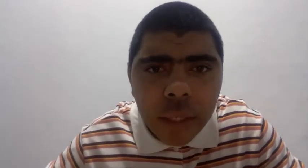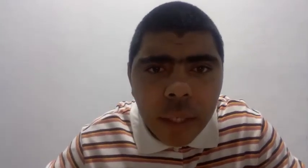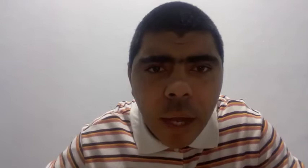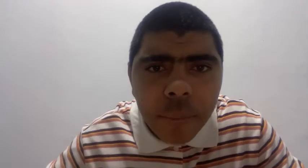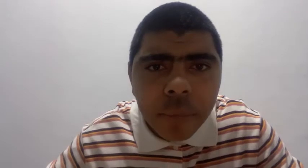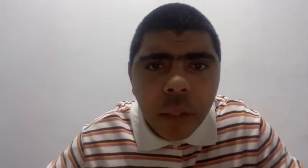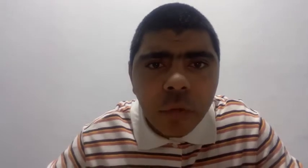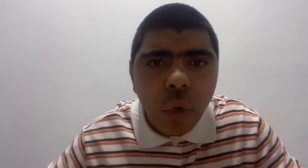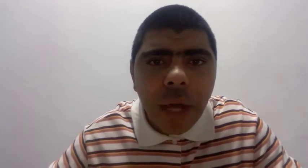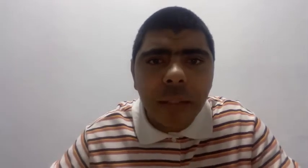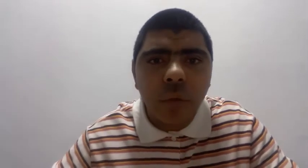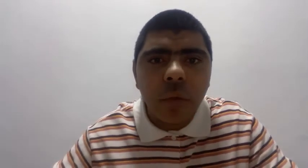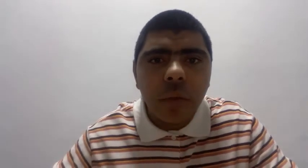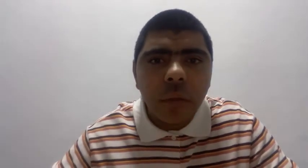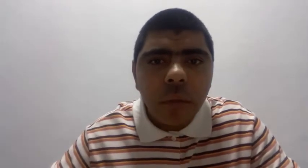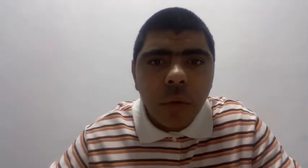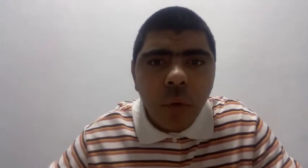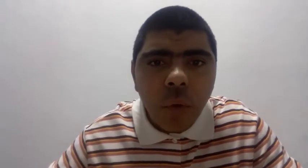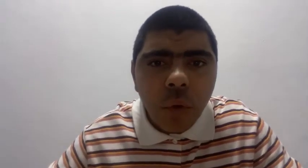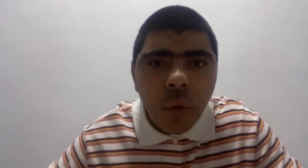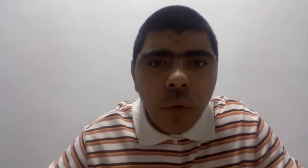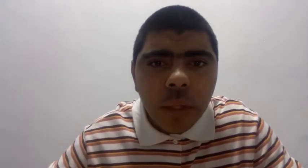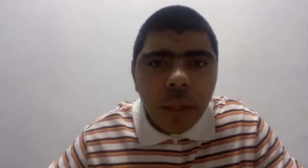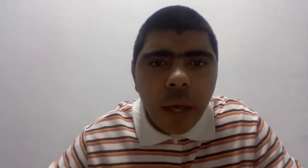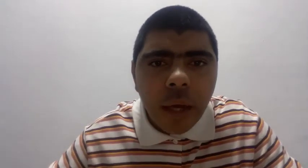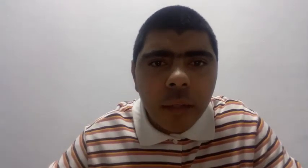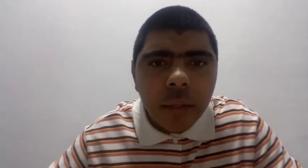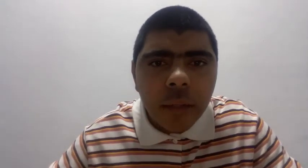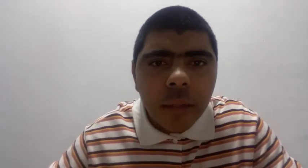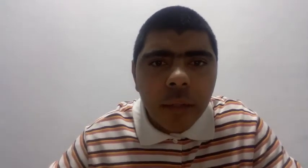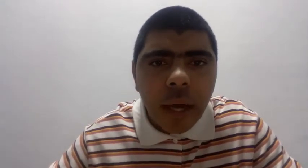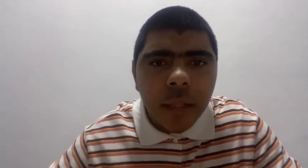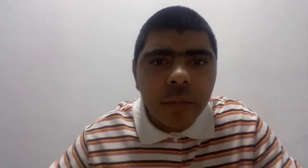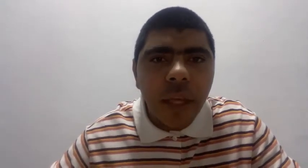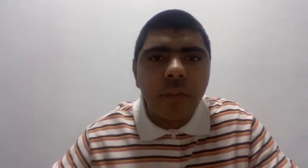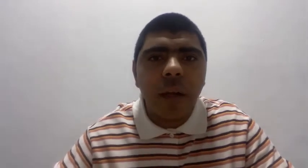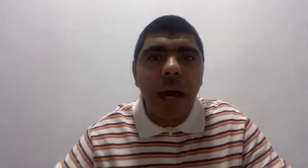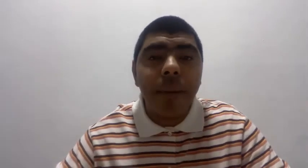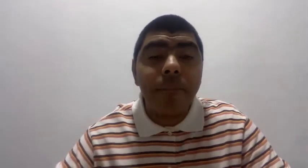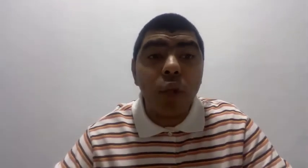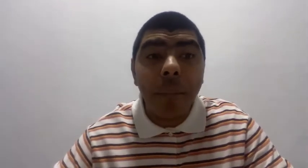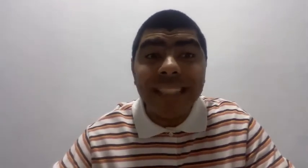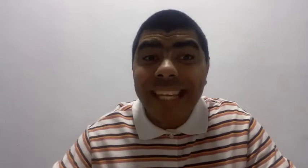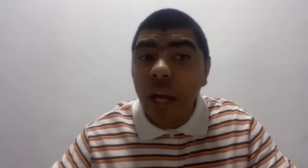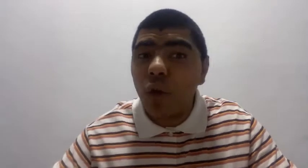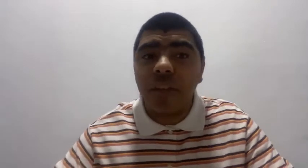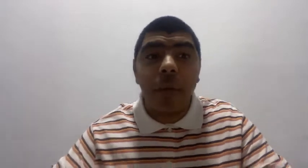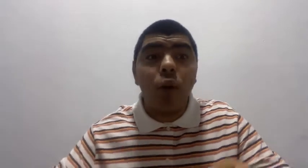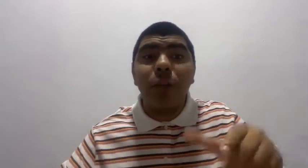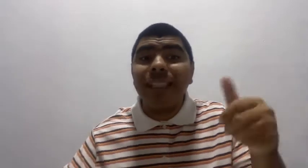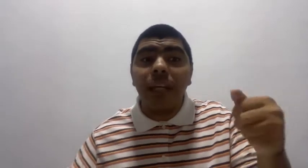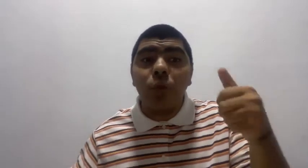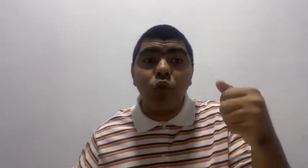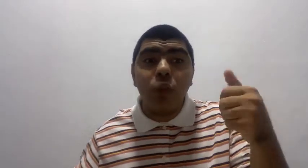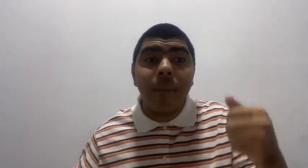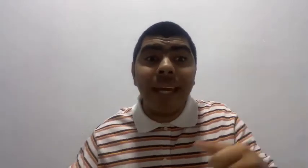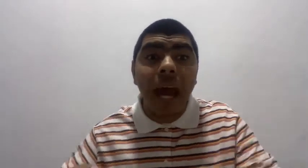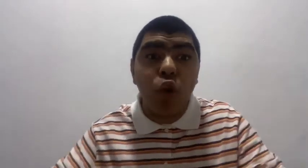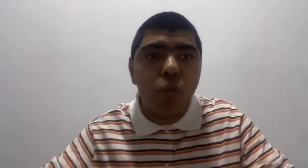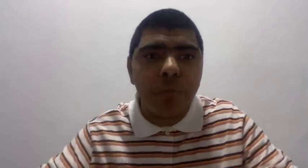Rosalía Donato. Oloida Garcés. Amén. Dios bendiga a los que se va conectando. Ayúdeme a